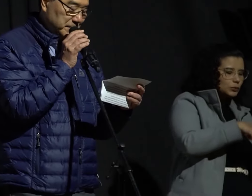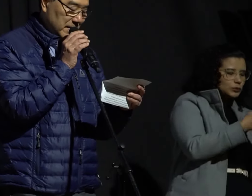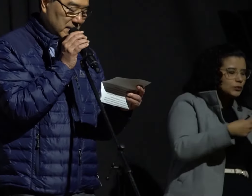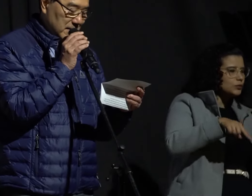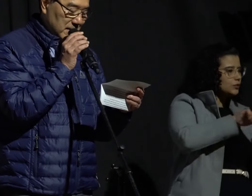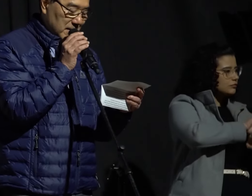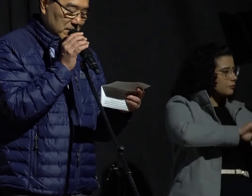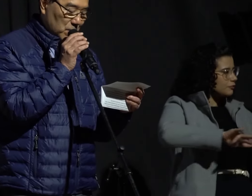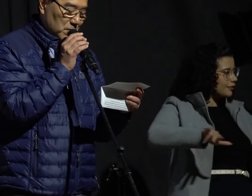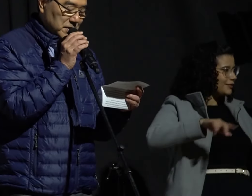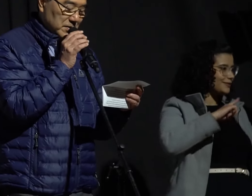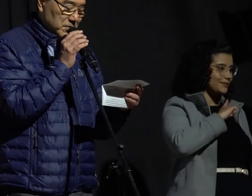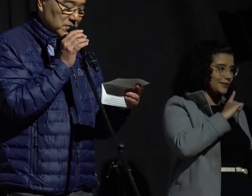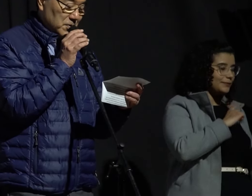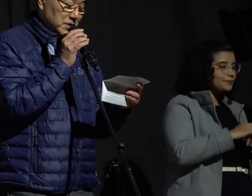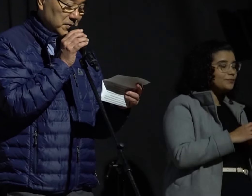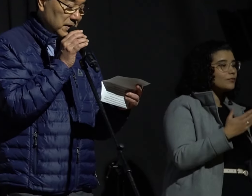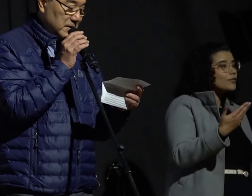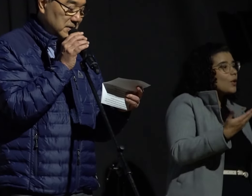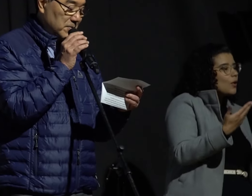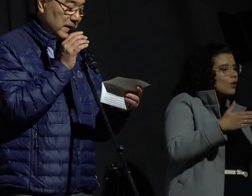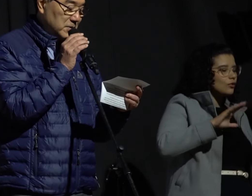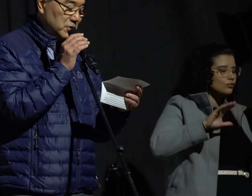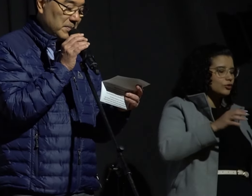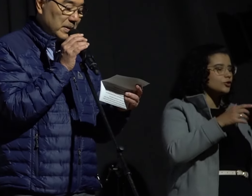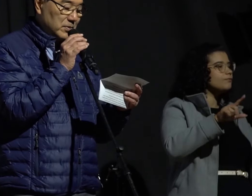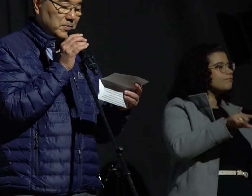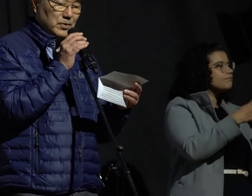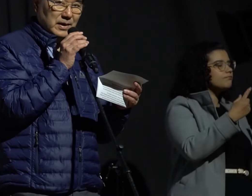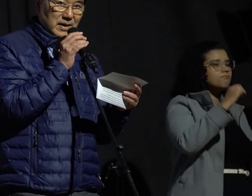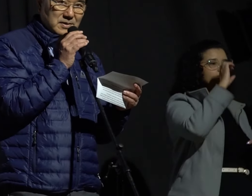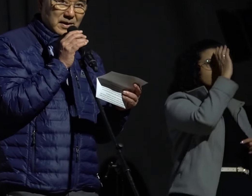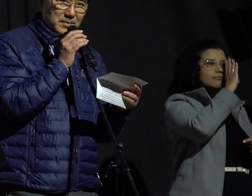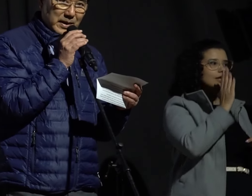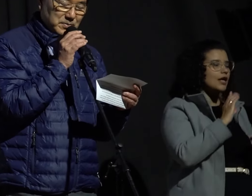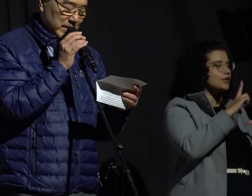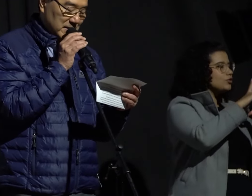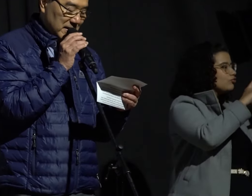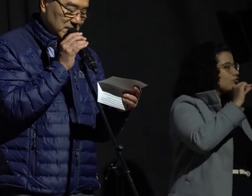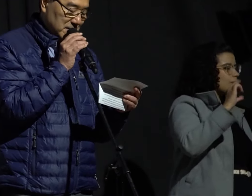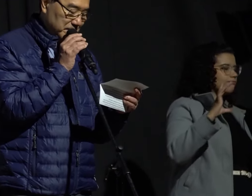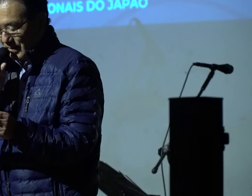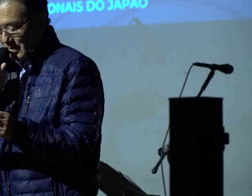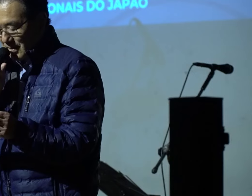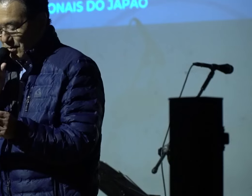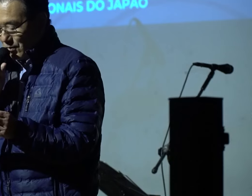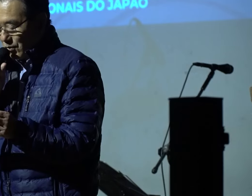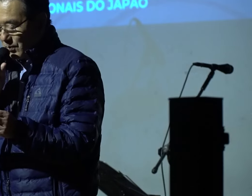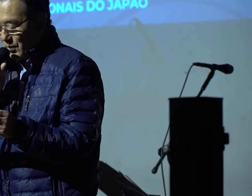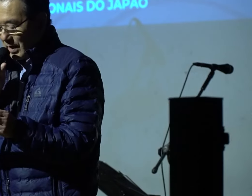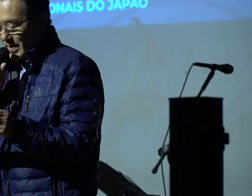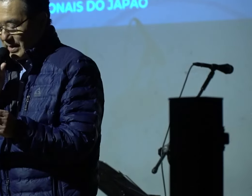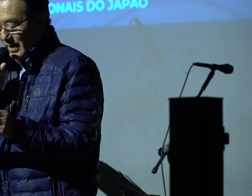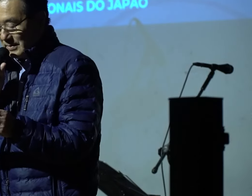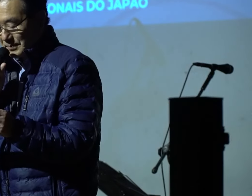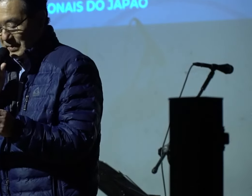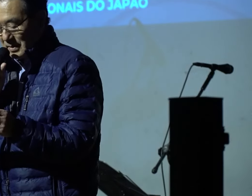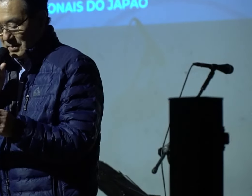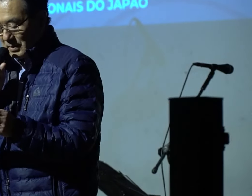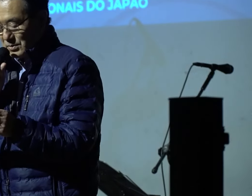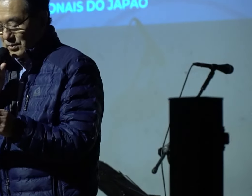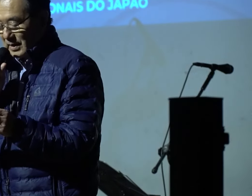musicais. No concerto de hoje, a conexão Brasil-Japão não poderia estar mais presente. O grupo